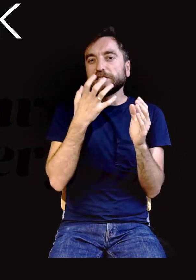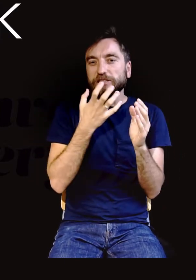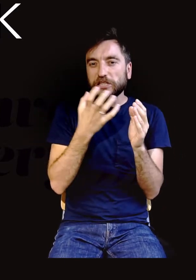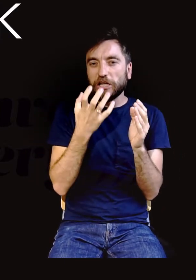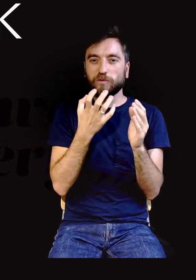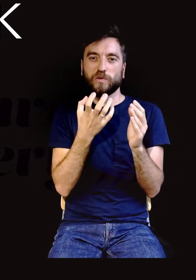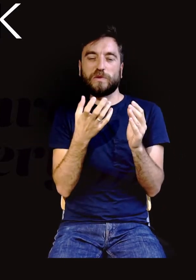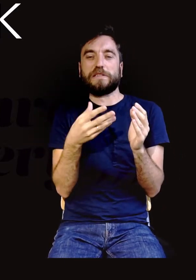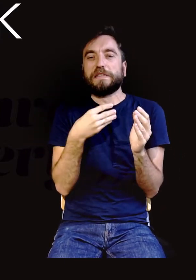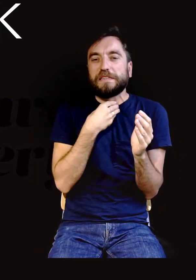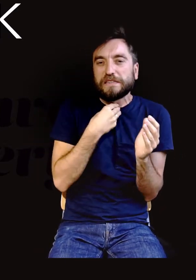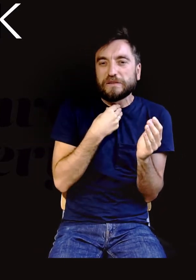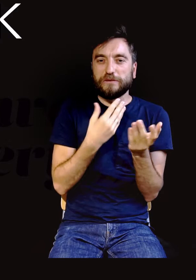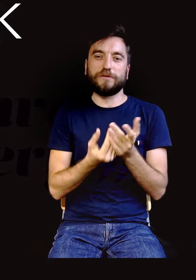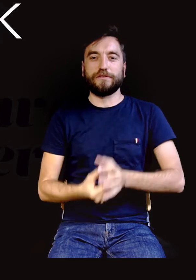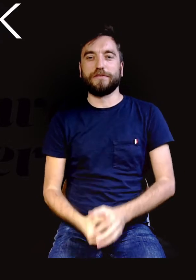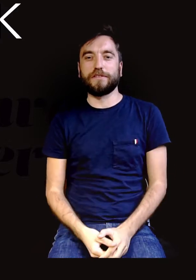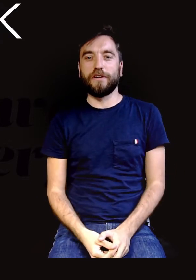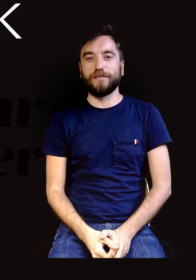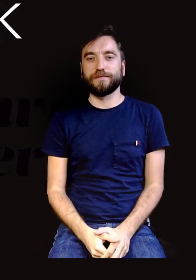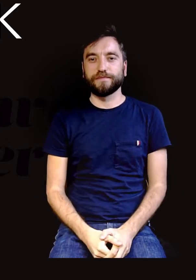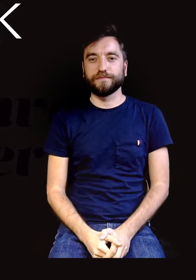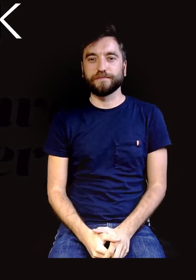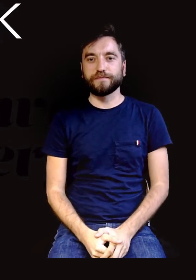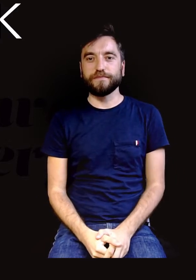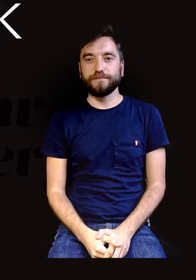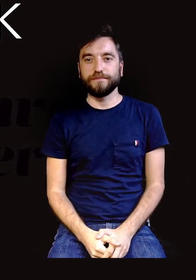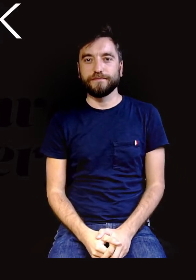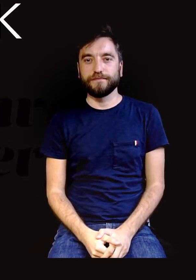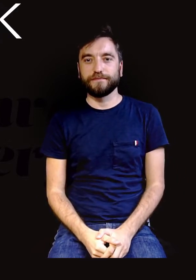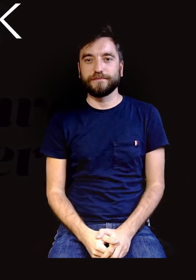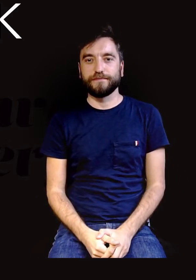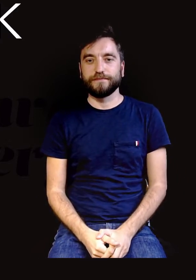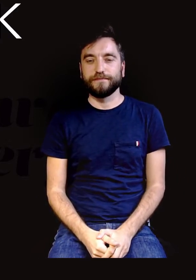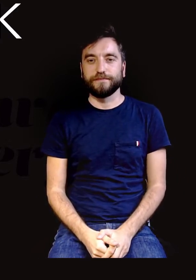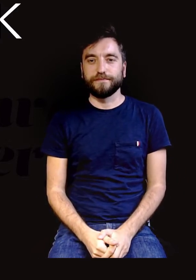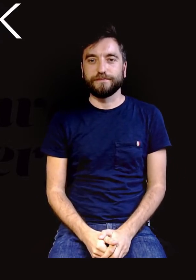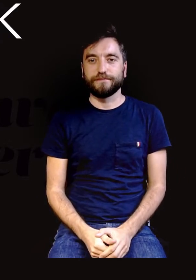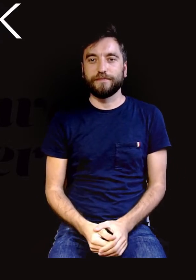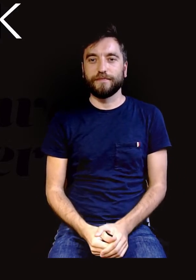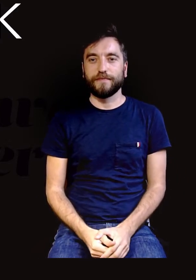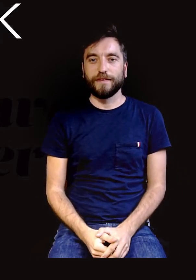takie... Tak tam było strychowo, tak? Czyli już trochę cieplej, trochę duszniej.